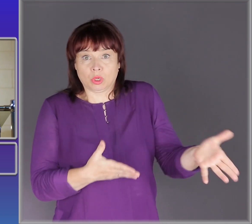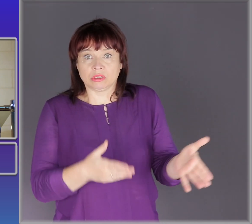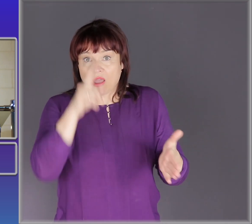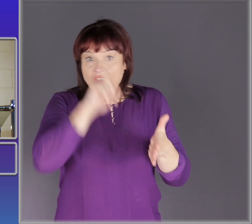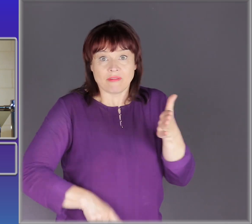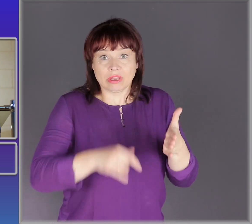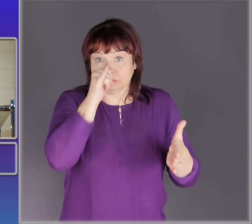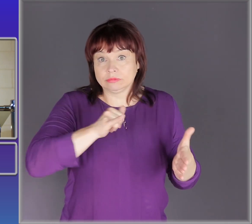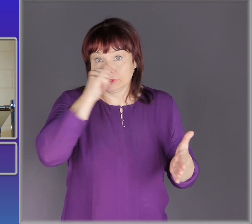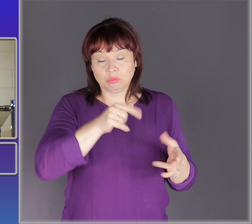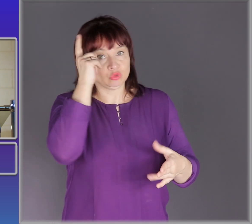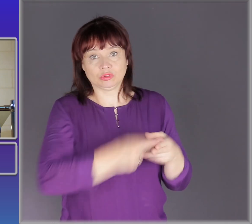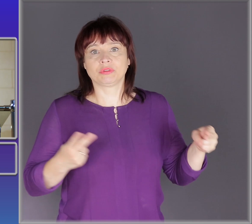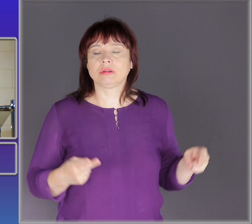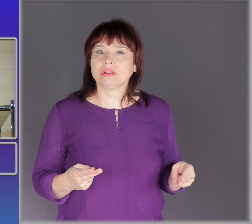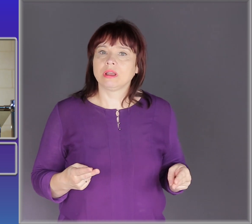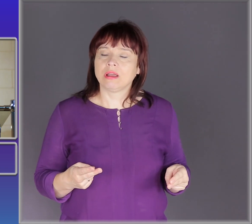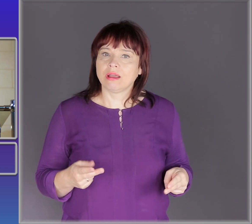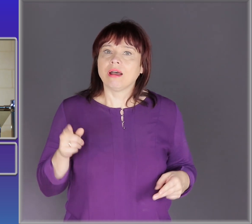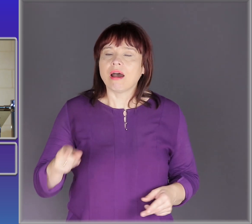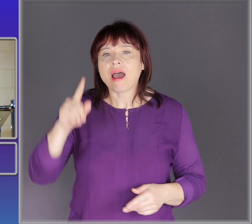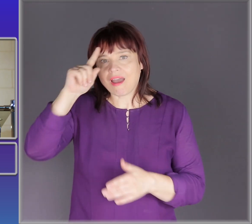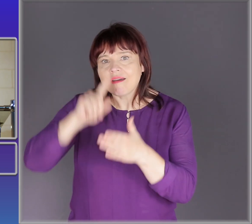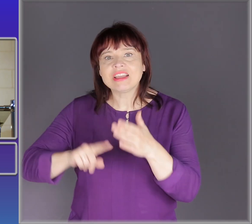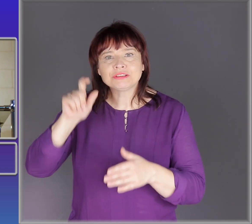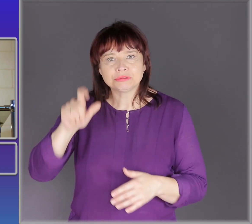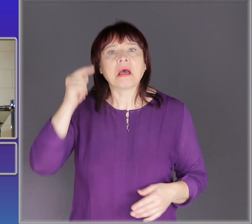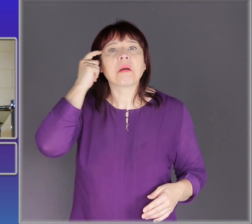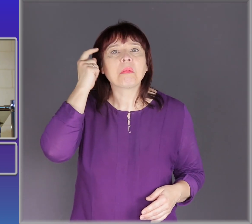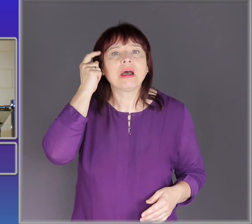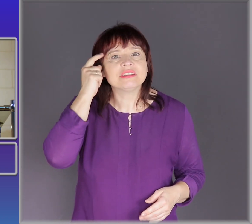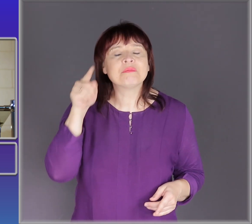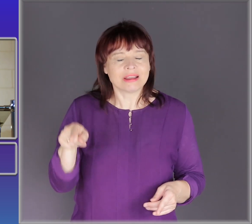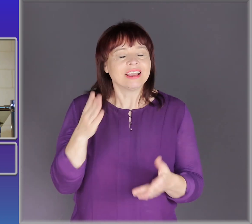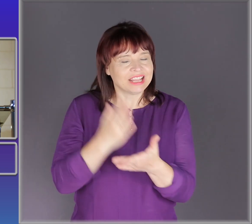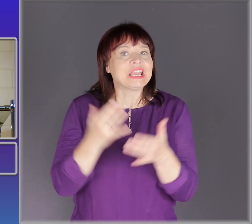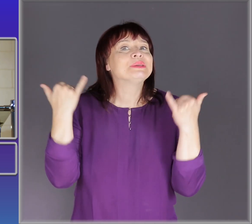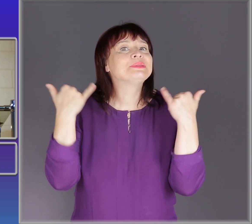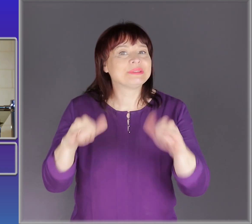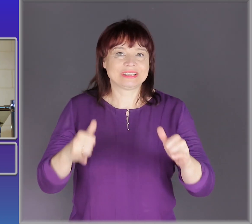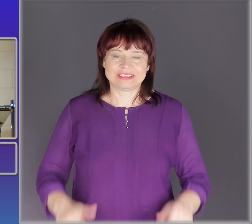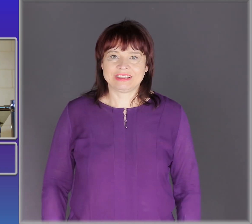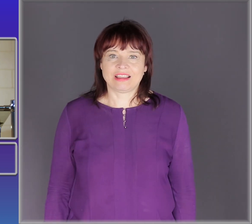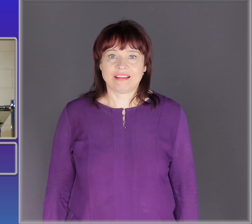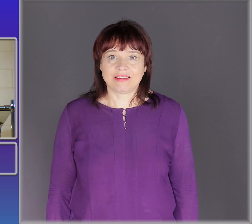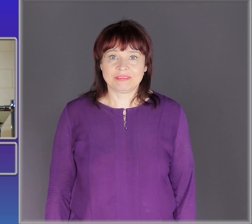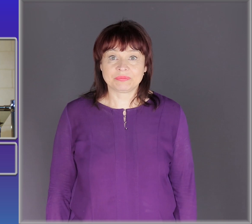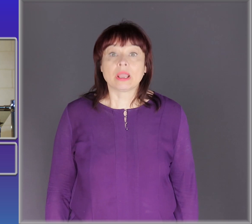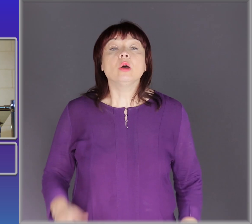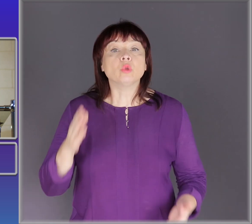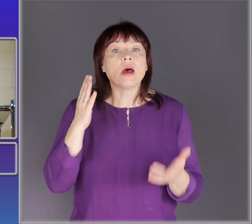библия но фишка именно в этом когда мы говорим что есть великие чудеса которые